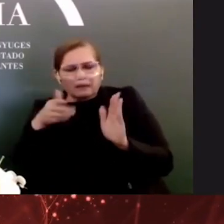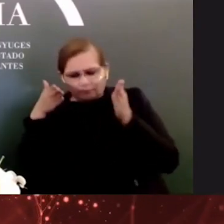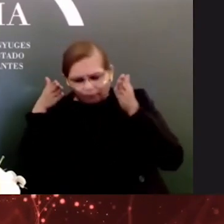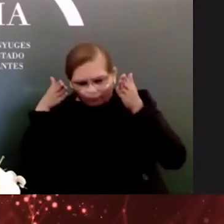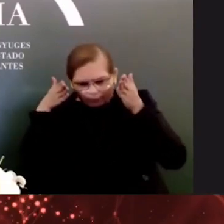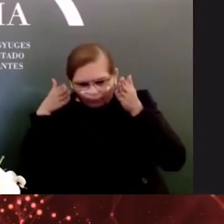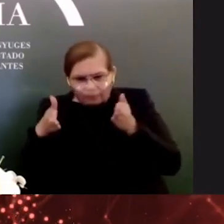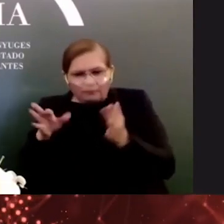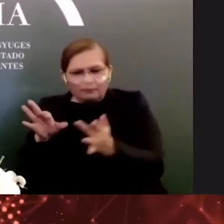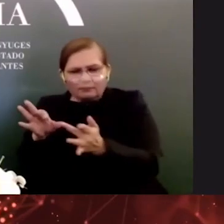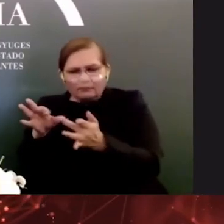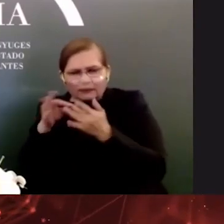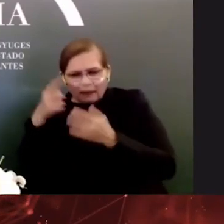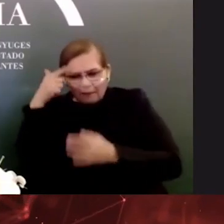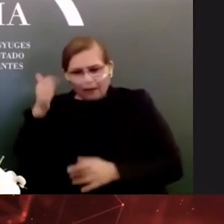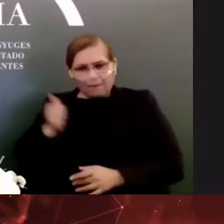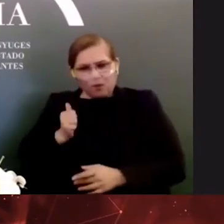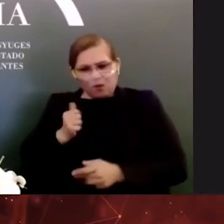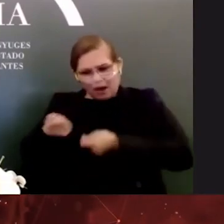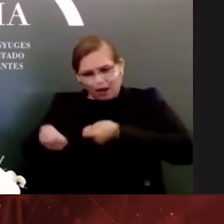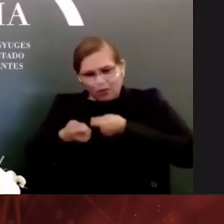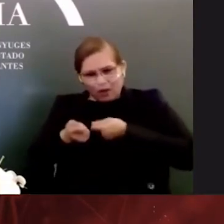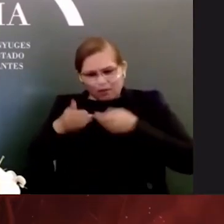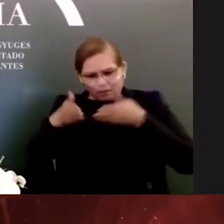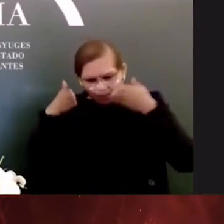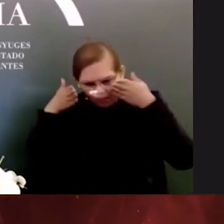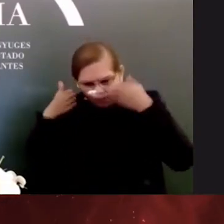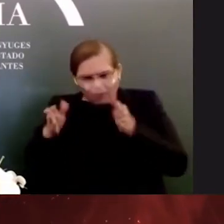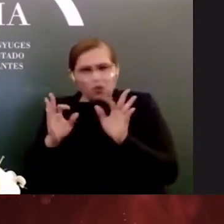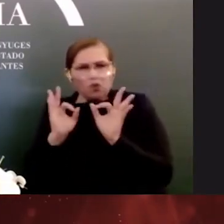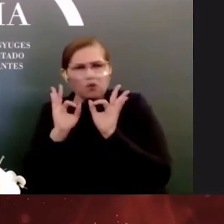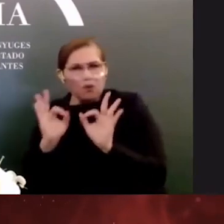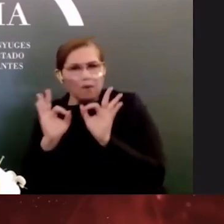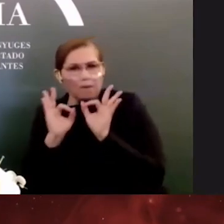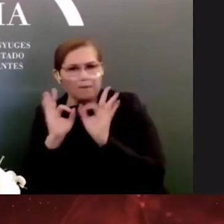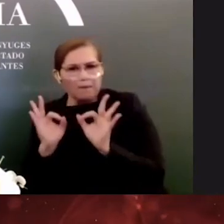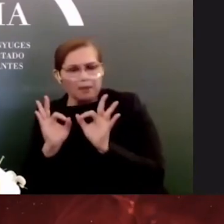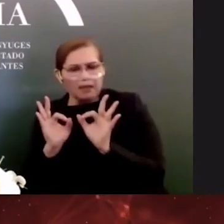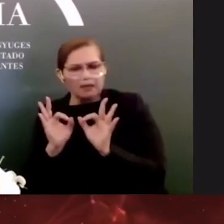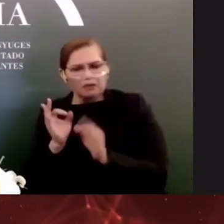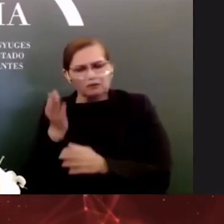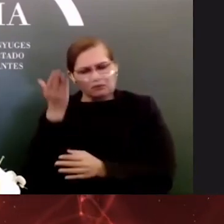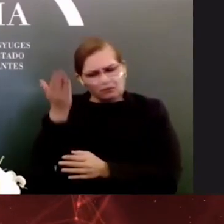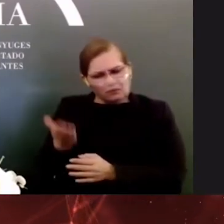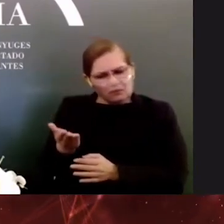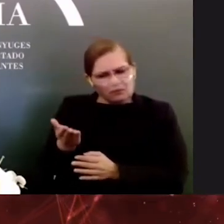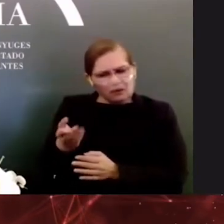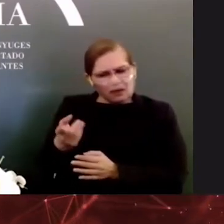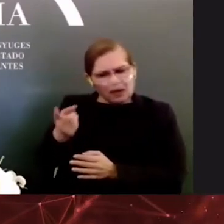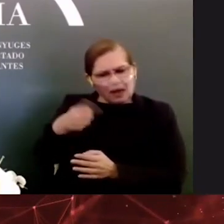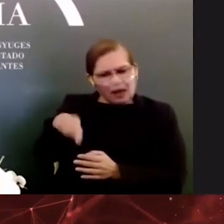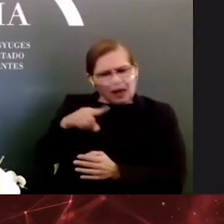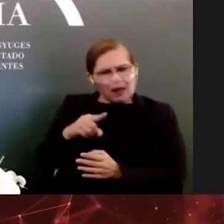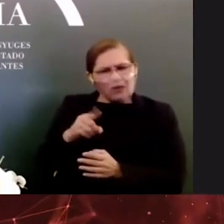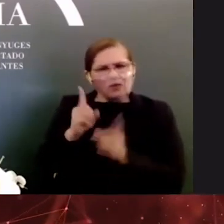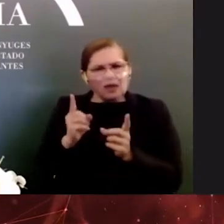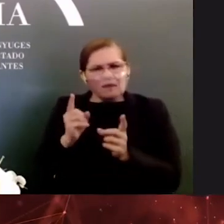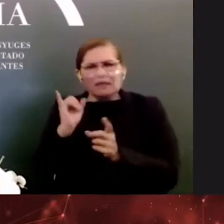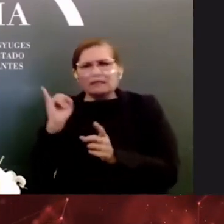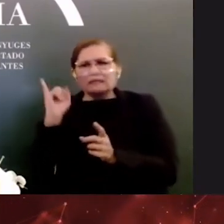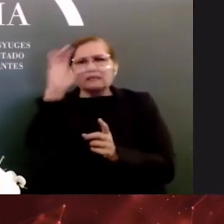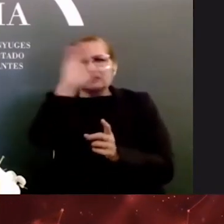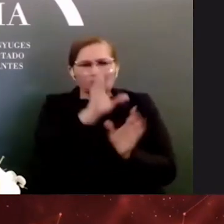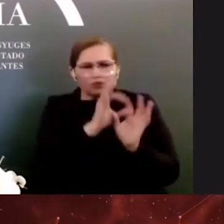atención diferenciada para ellas, con un abordaje integral, considerando que instituciones de